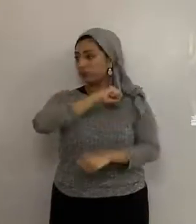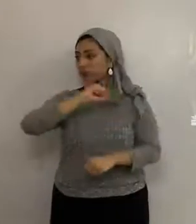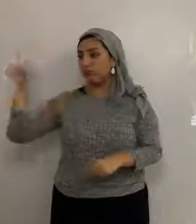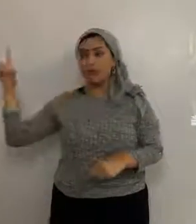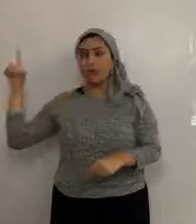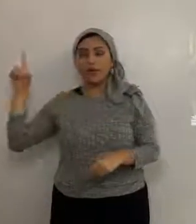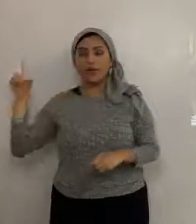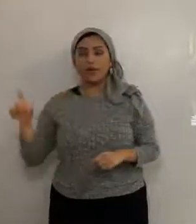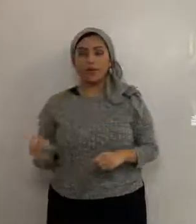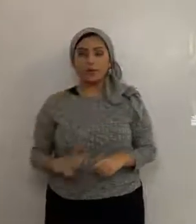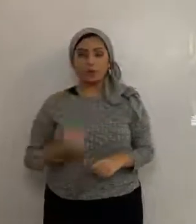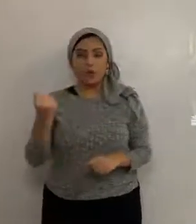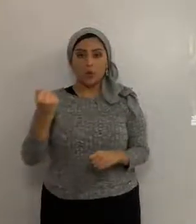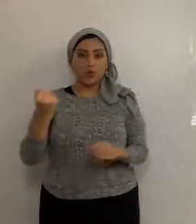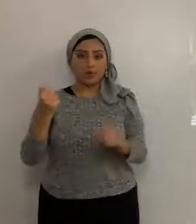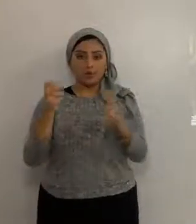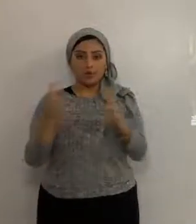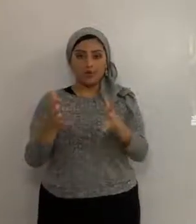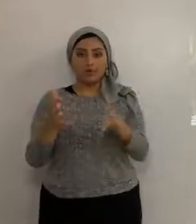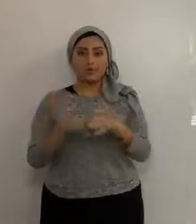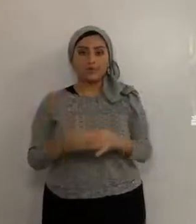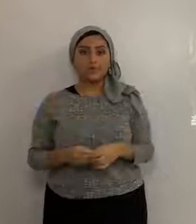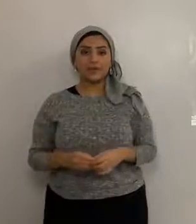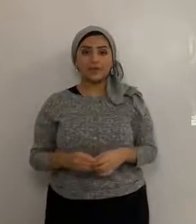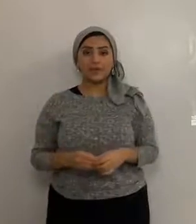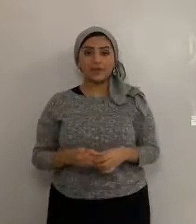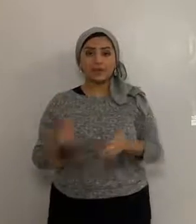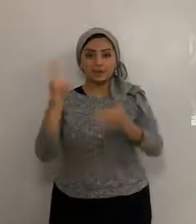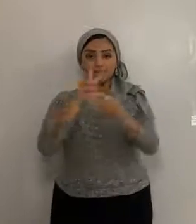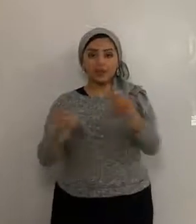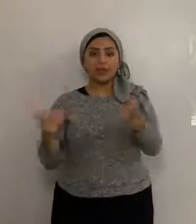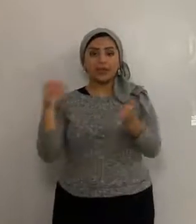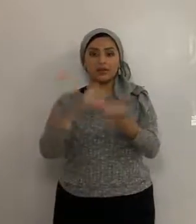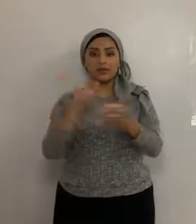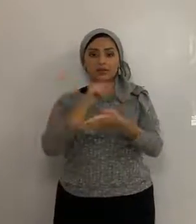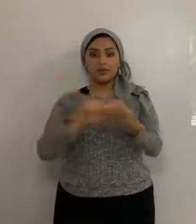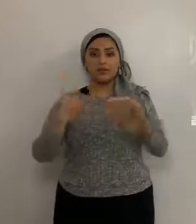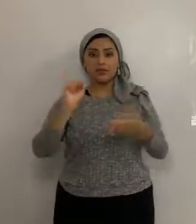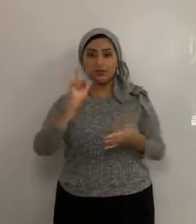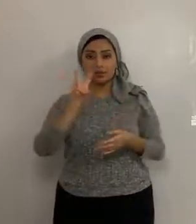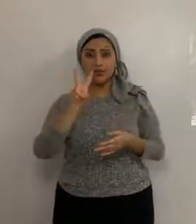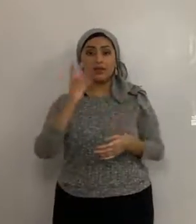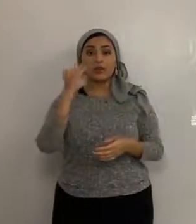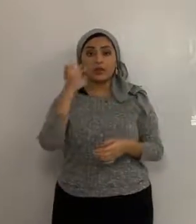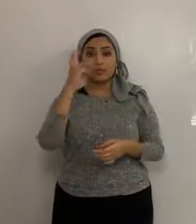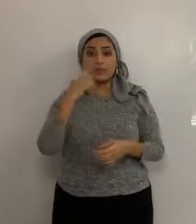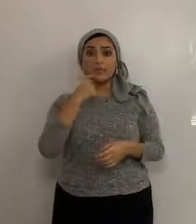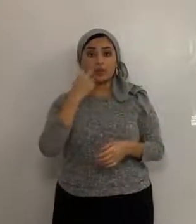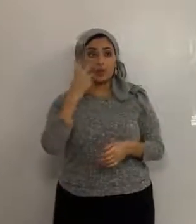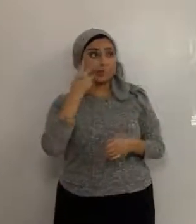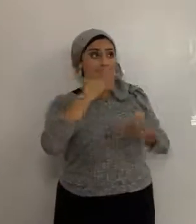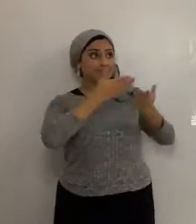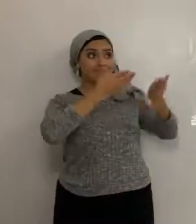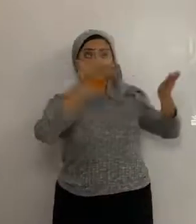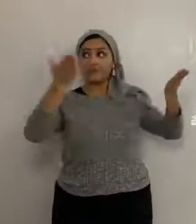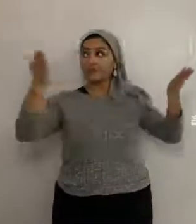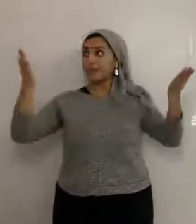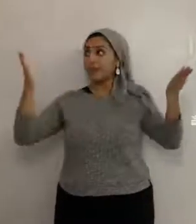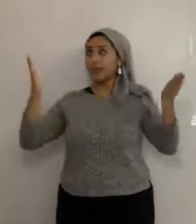me quiero quedar hasta ahí. Vamos a leer otra vez el verso 2 con cuidado. Respondiendo él les dijo: ¿veis todo esto? De cierto os digo que no quedará aquí piedra